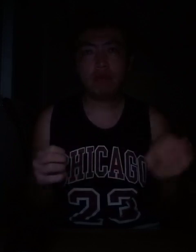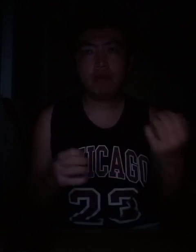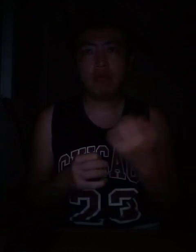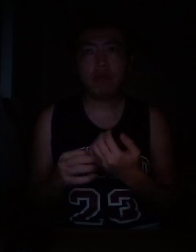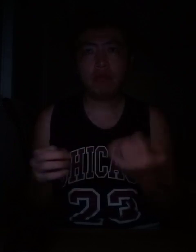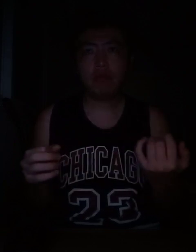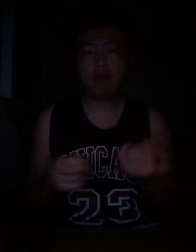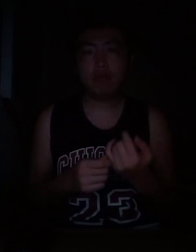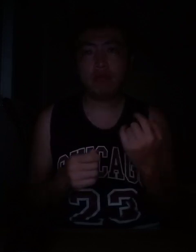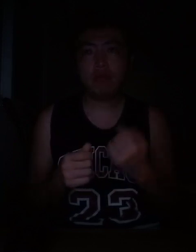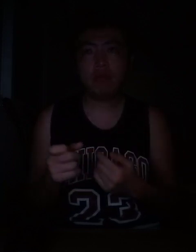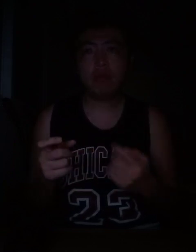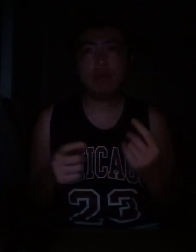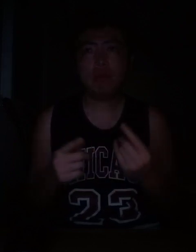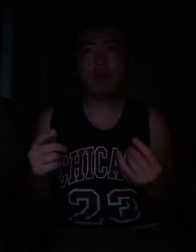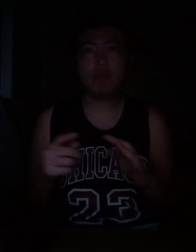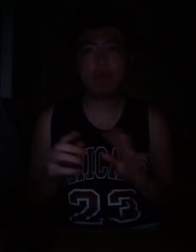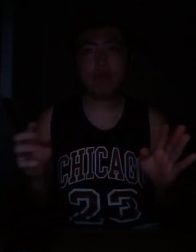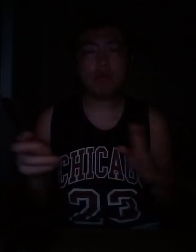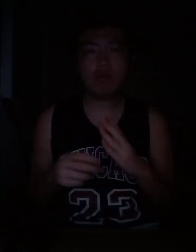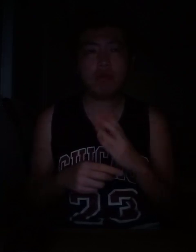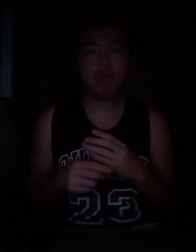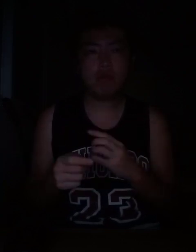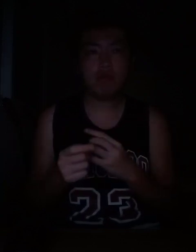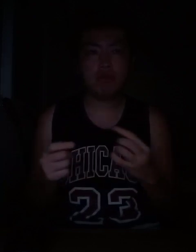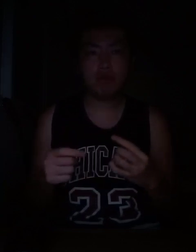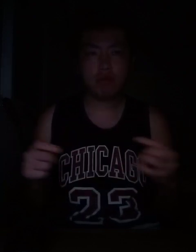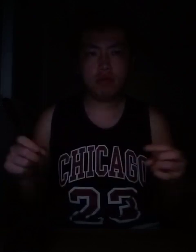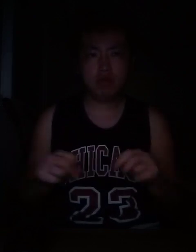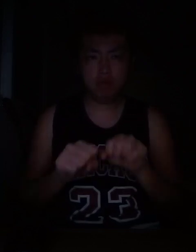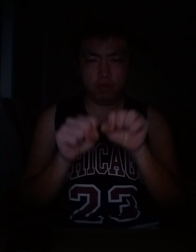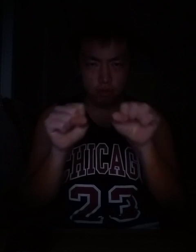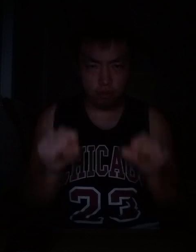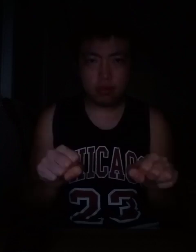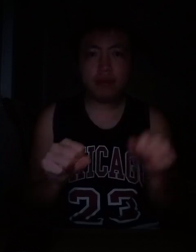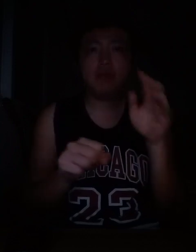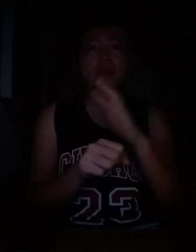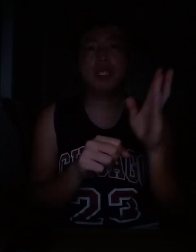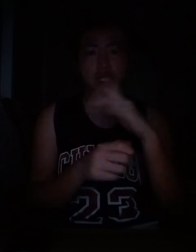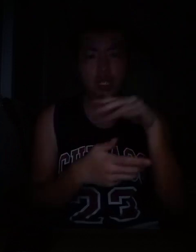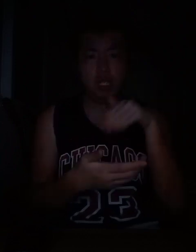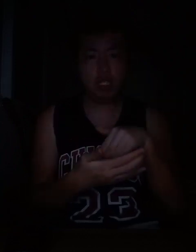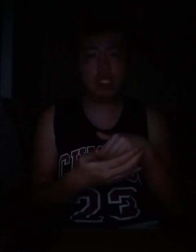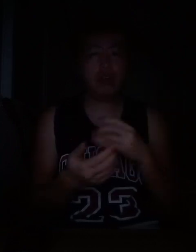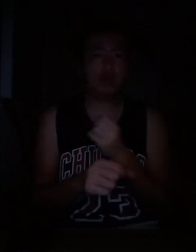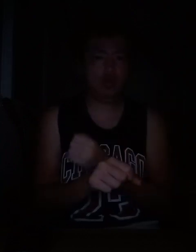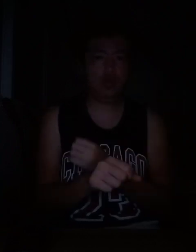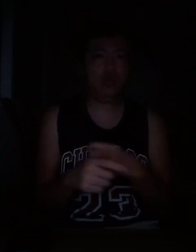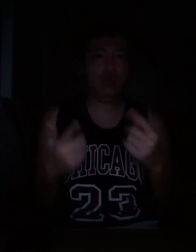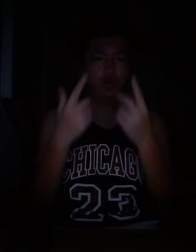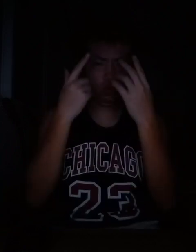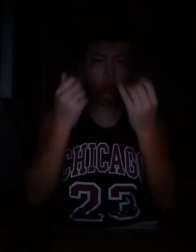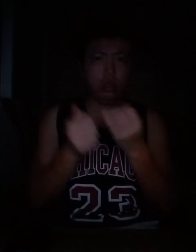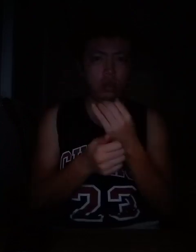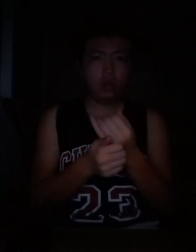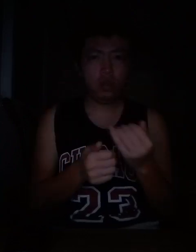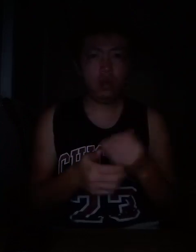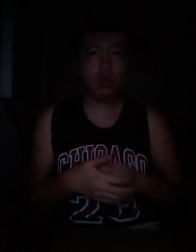방안 마련을 위한 회의를 열고 박순종 한양대 공공정책대학원 교수의 주제 발표에 이어 관련